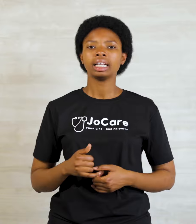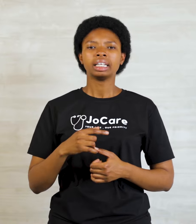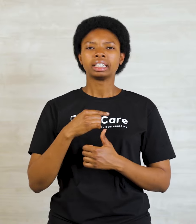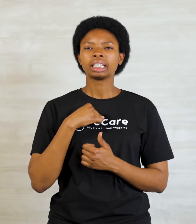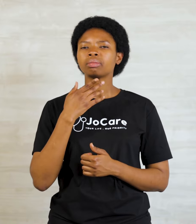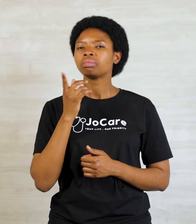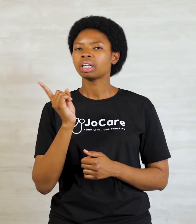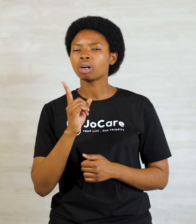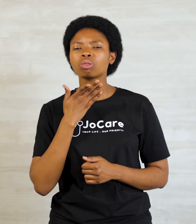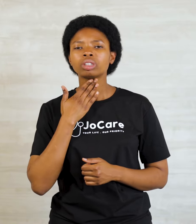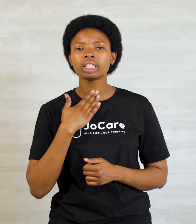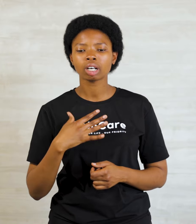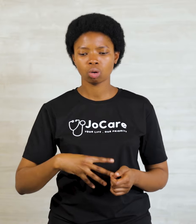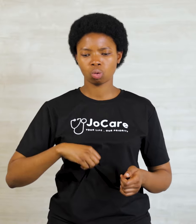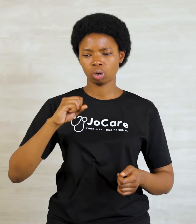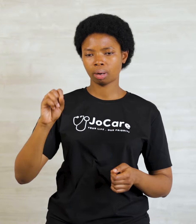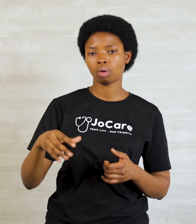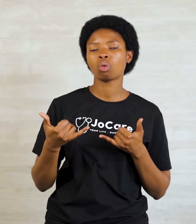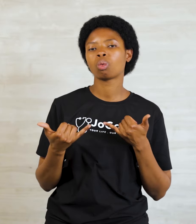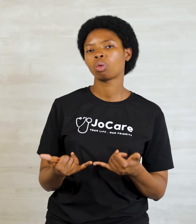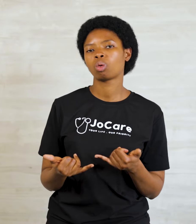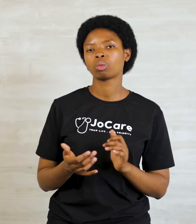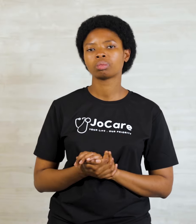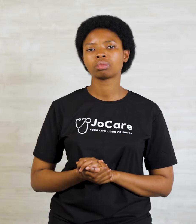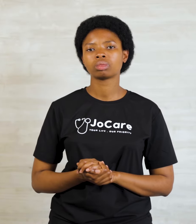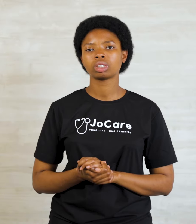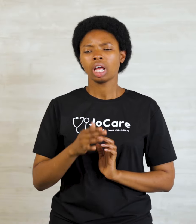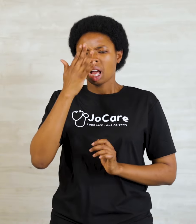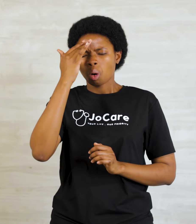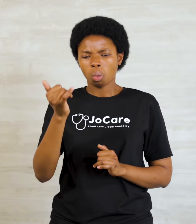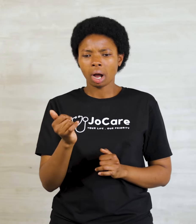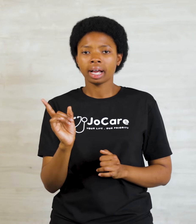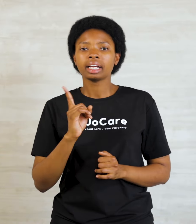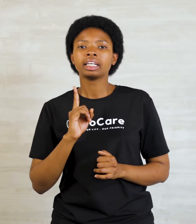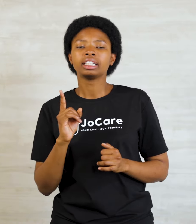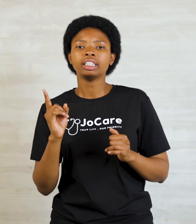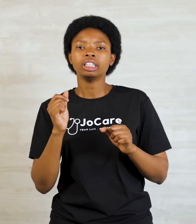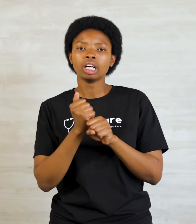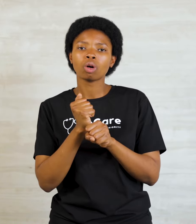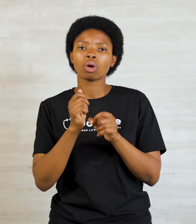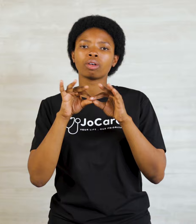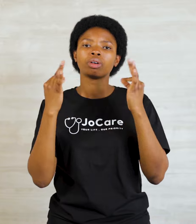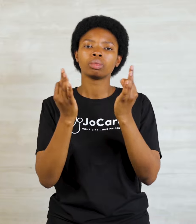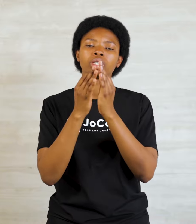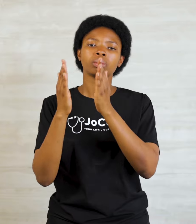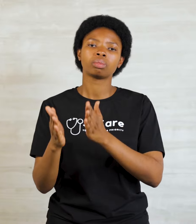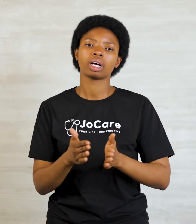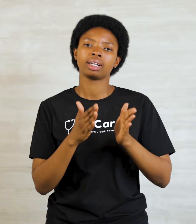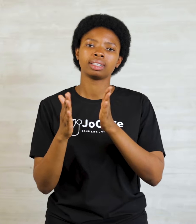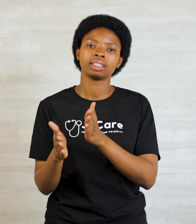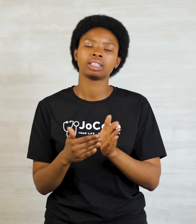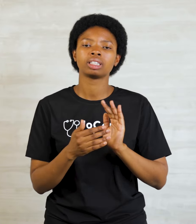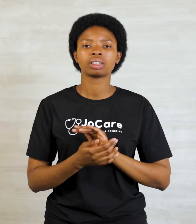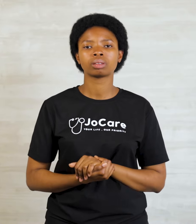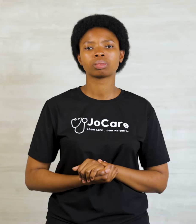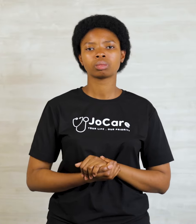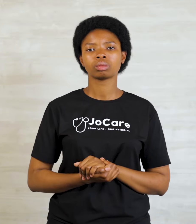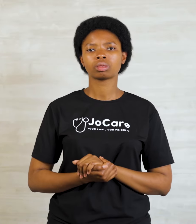nasame yego gute ntabihitamo gute ntaboneza gute ntabona bibaye ngo njye